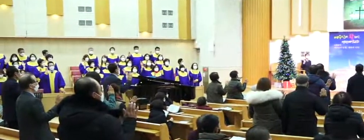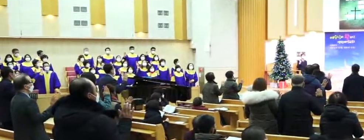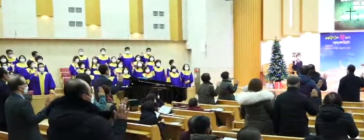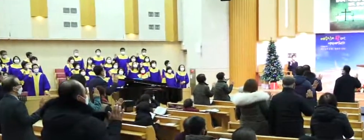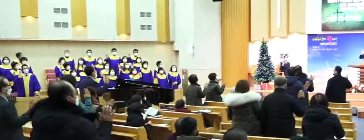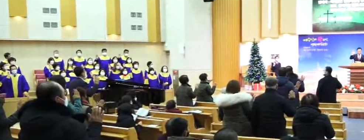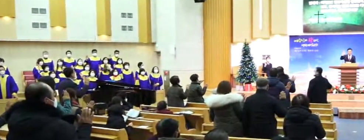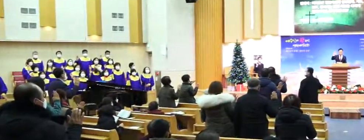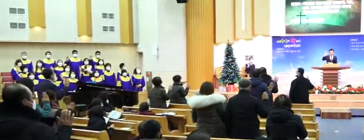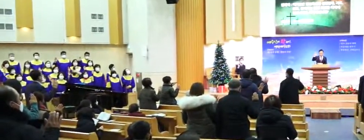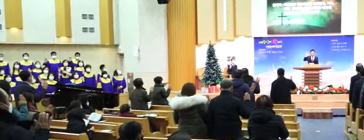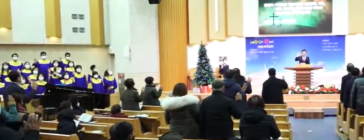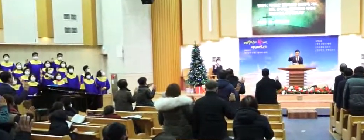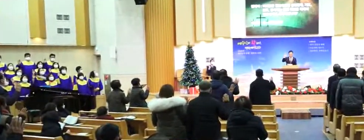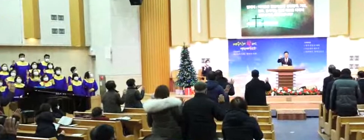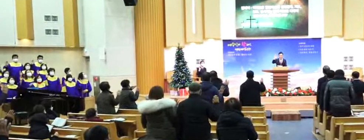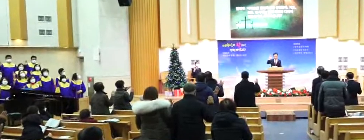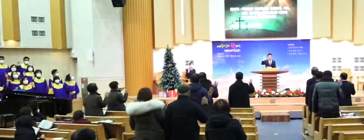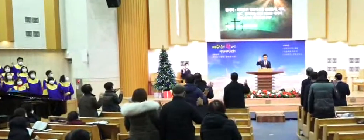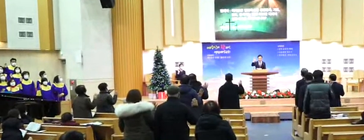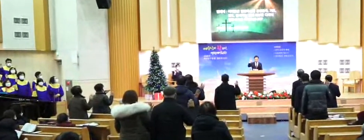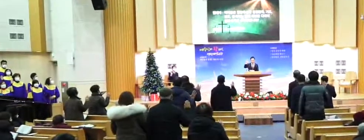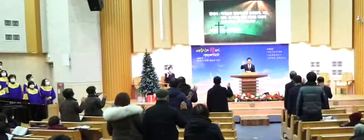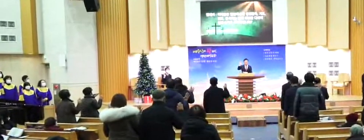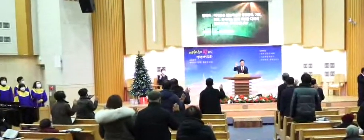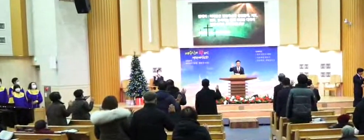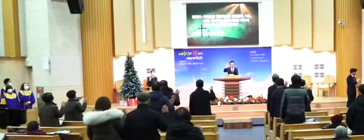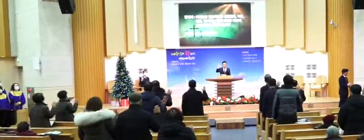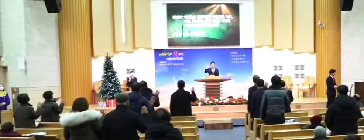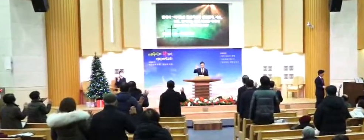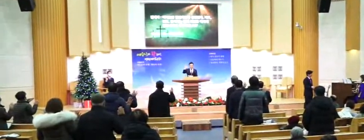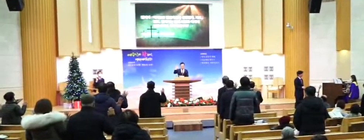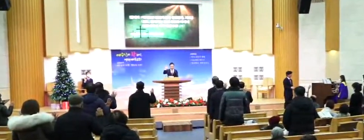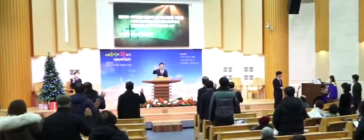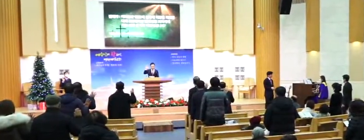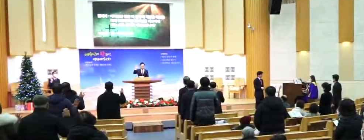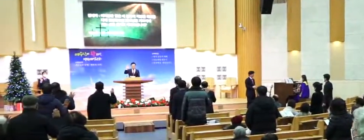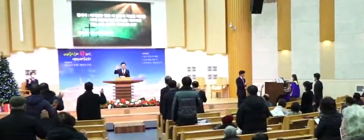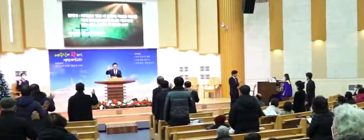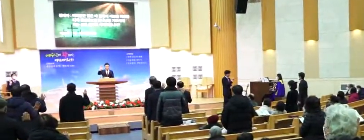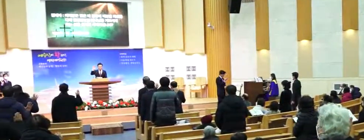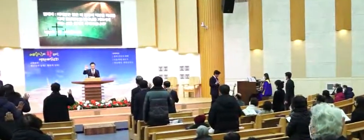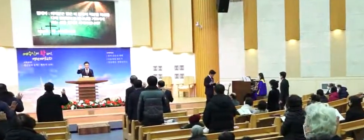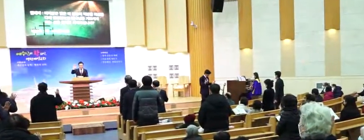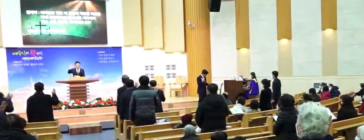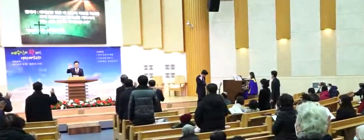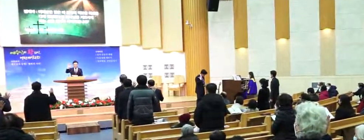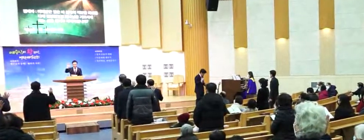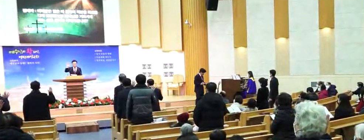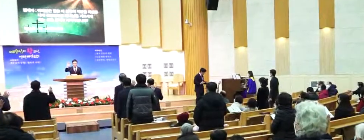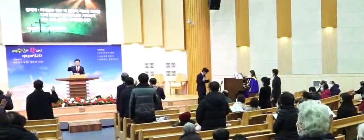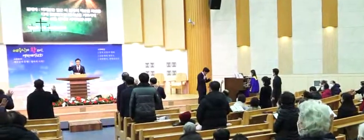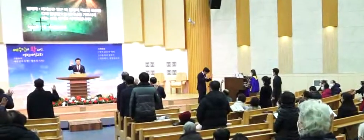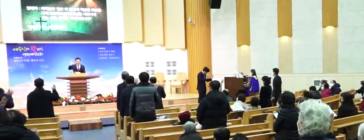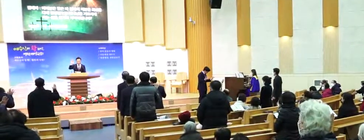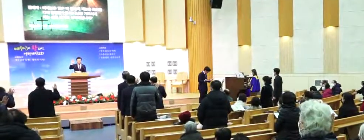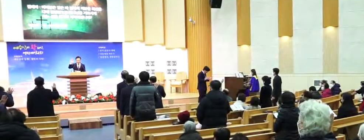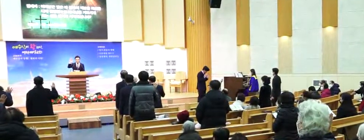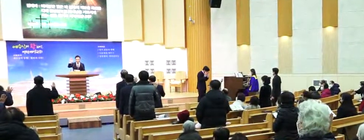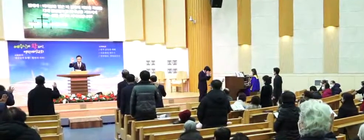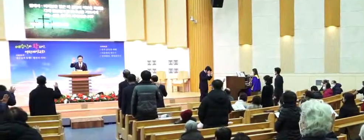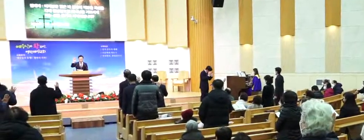다하여 앞장서기로 서약하십니까? 네, 사랑합니다. 여러분은 맡은 바 봉사의 직분을 최선을